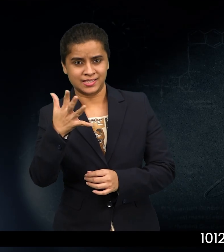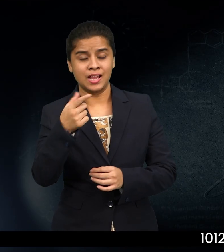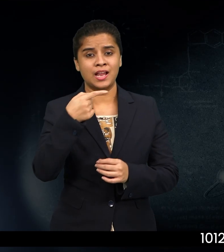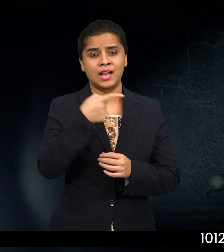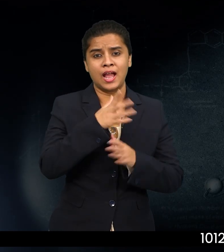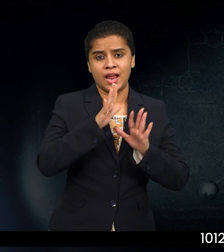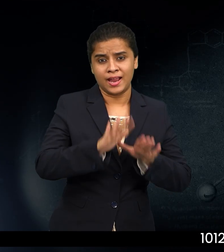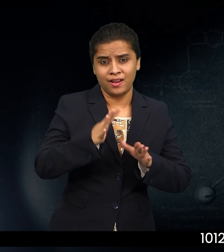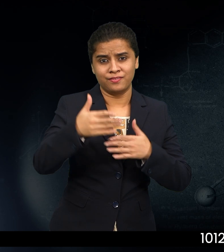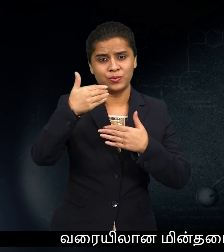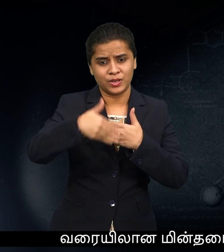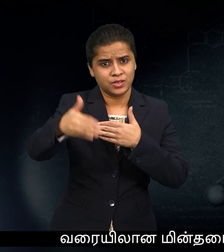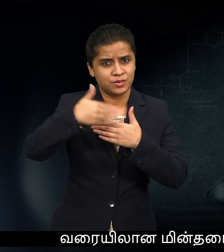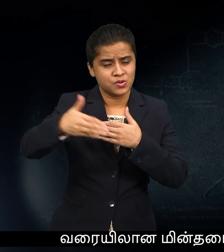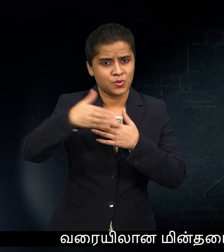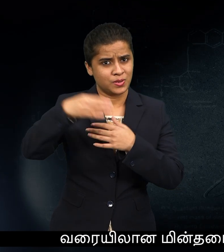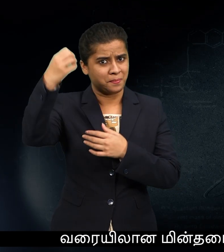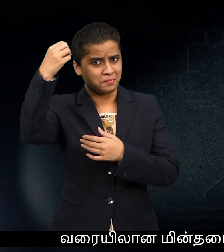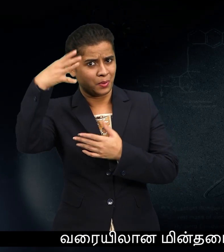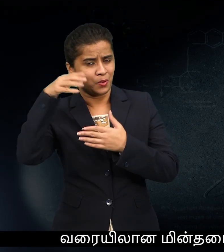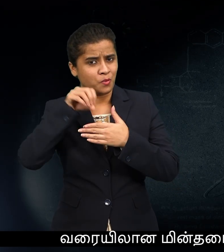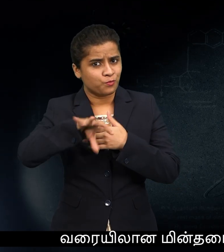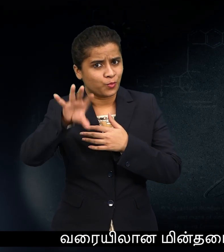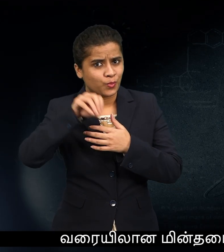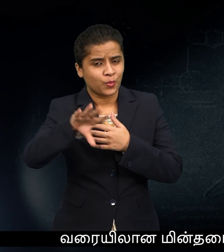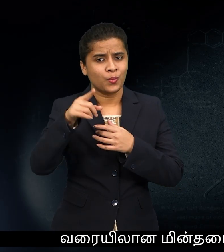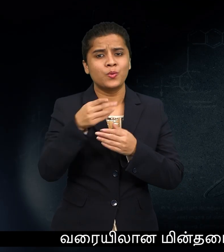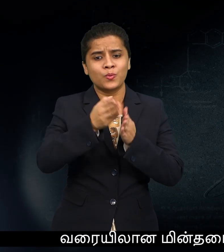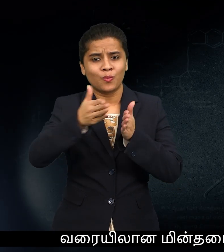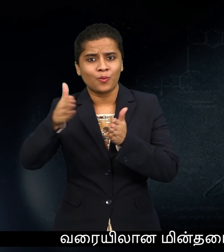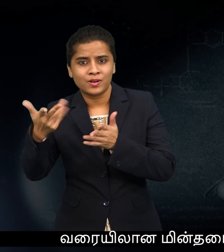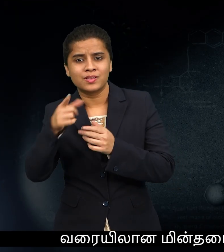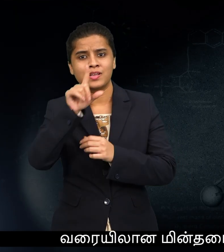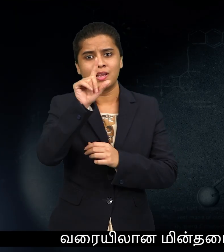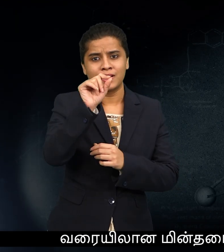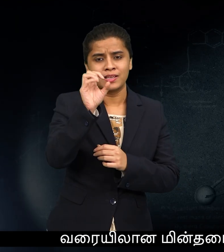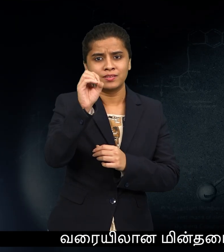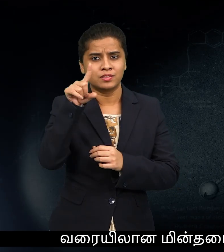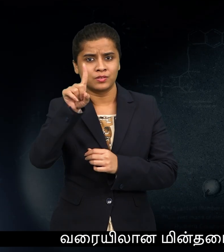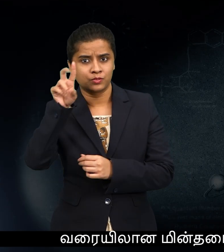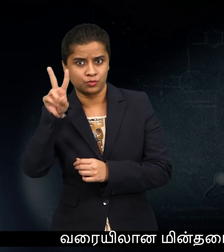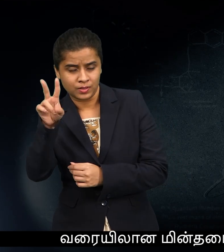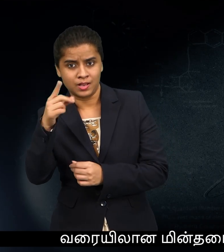1012 முதல் 1017 ஓம் குறியீடு மீ வரையிலான மின்தடை தன்மையை